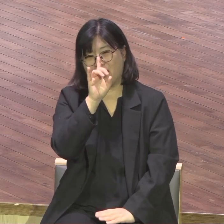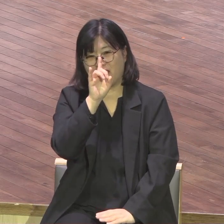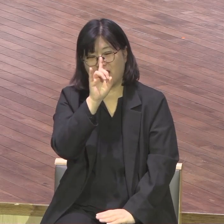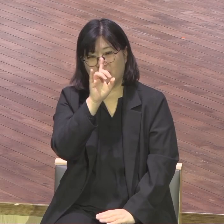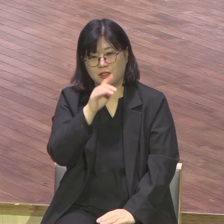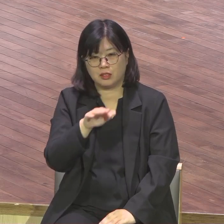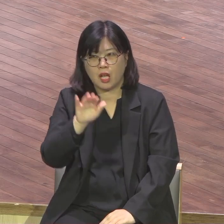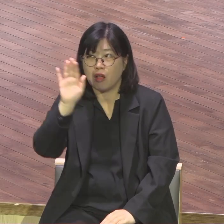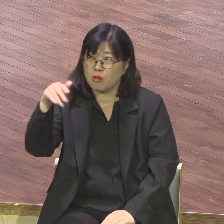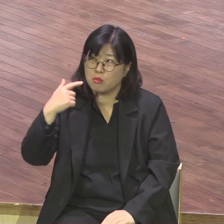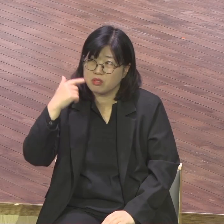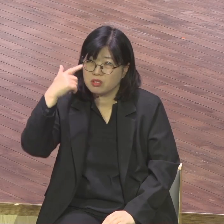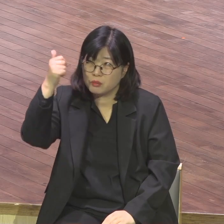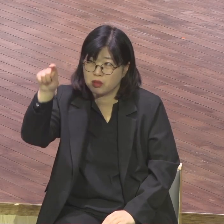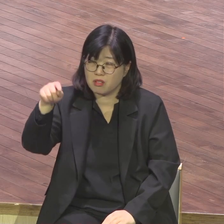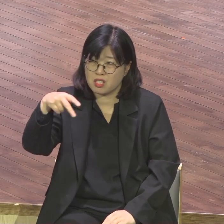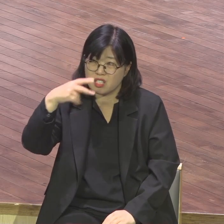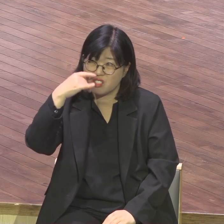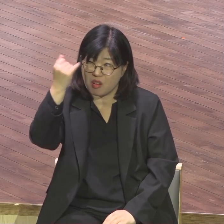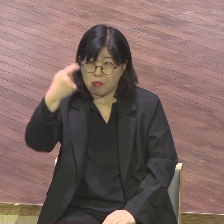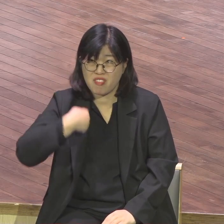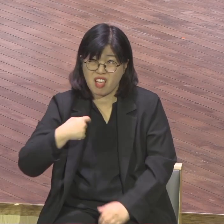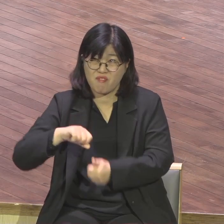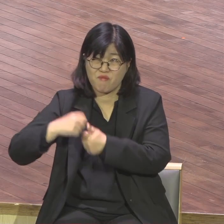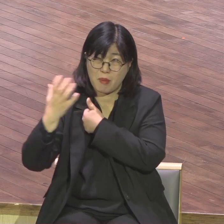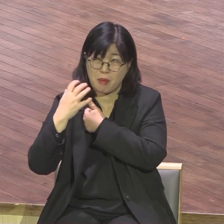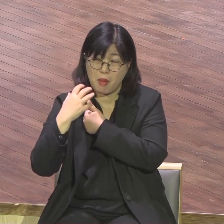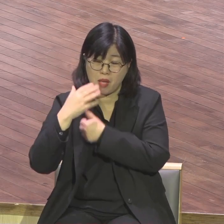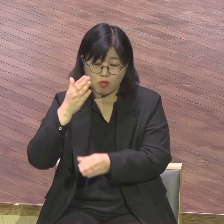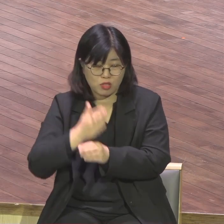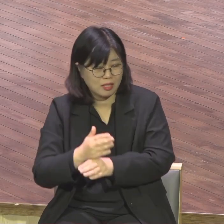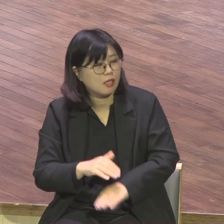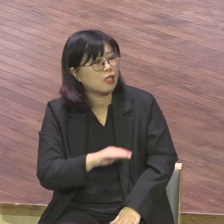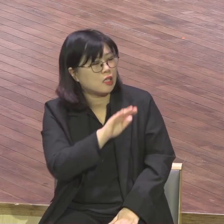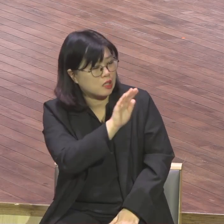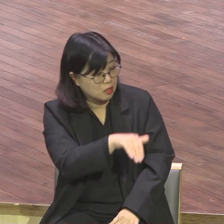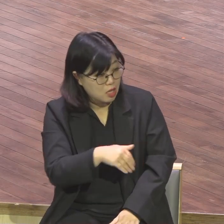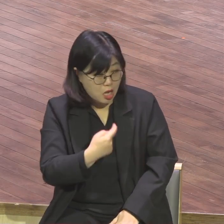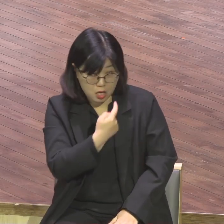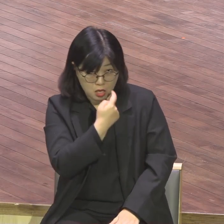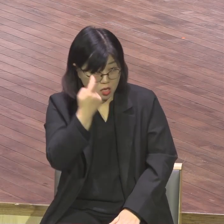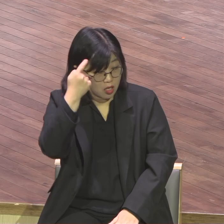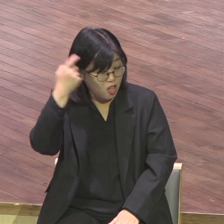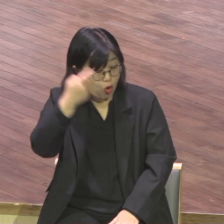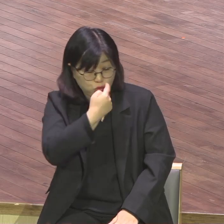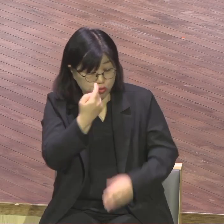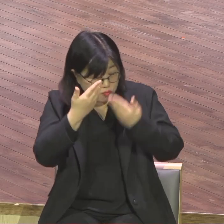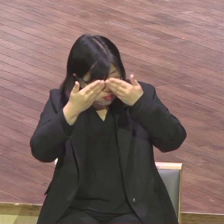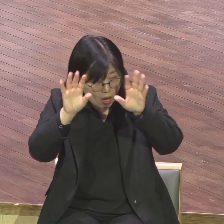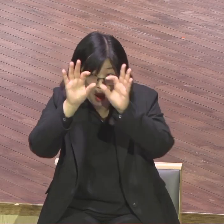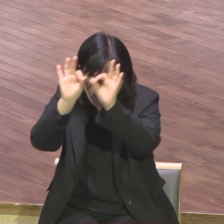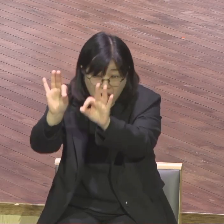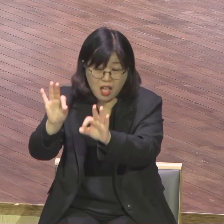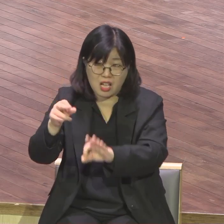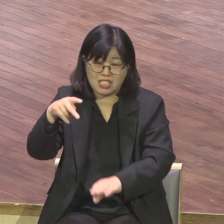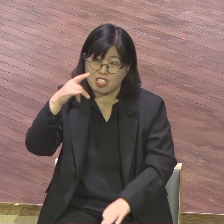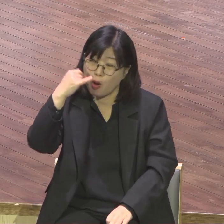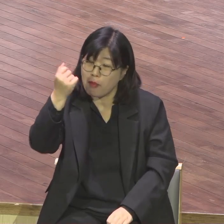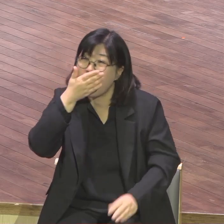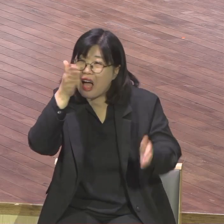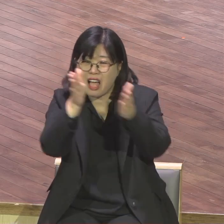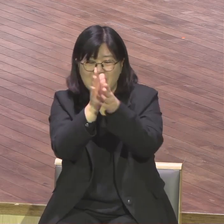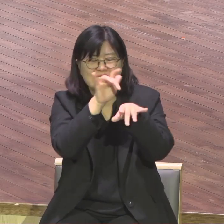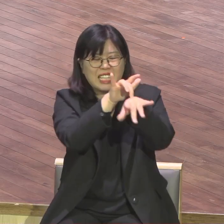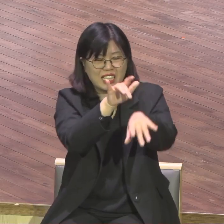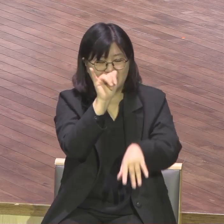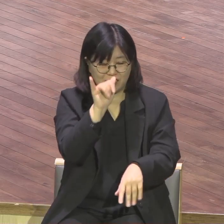비방하는 시어머니를 불쌍히 기도해줘야지. 그럼 영적사 이기지. 아멘. 어느 날 다 이기게 돼 있어요. 영적 싸움을